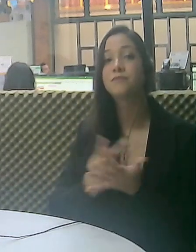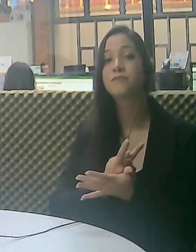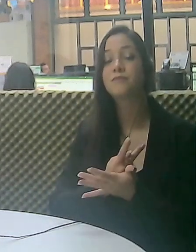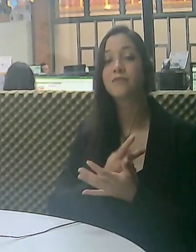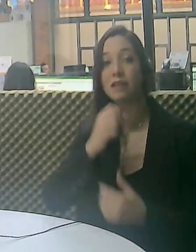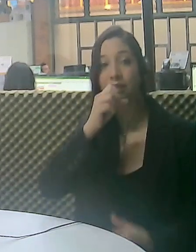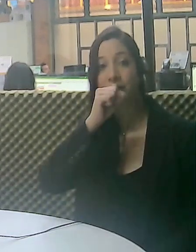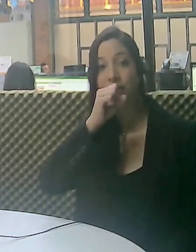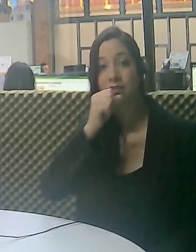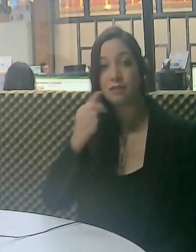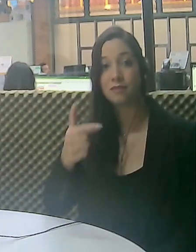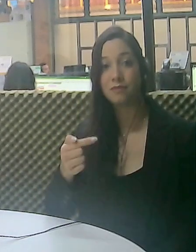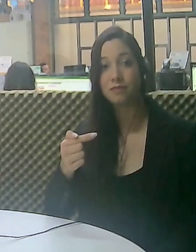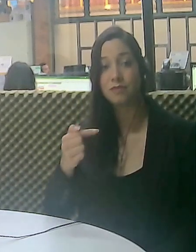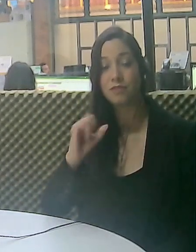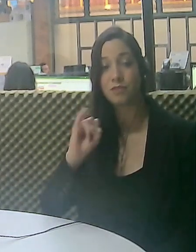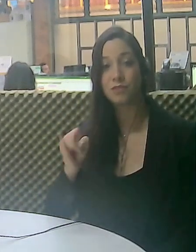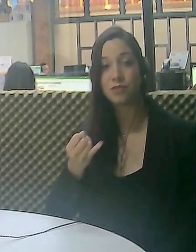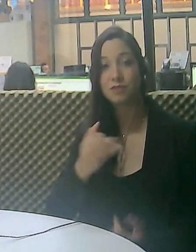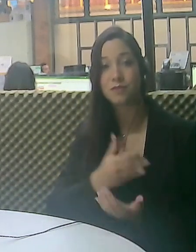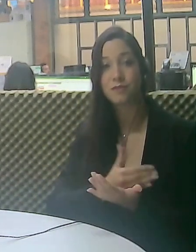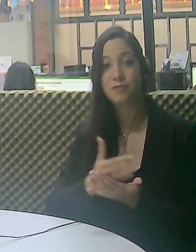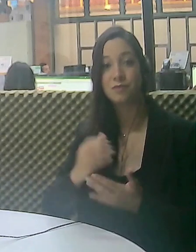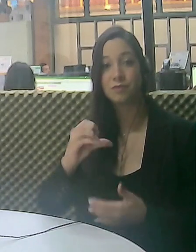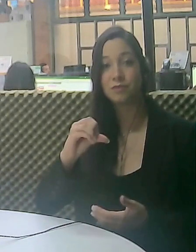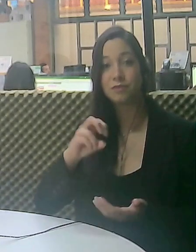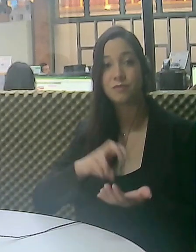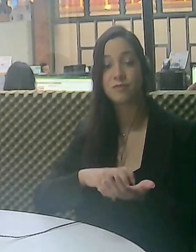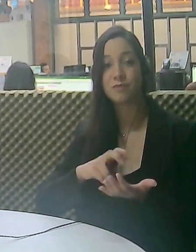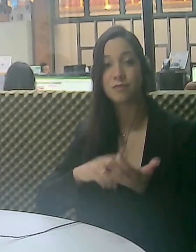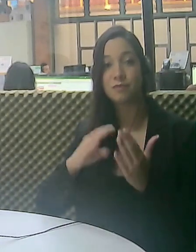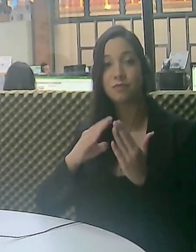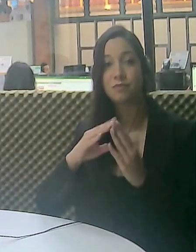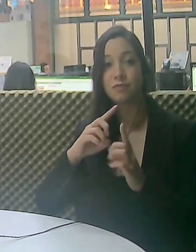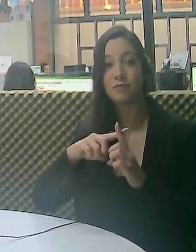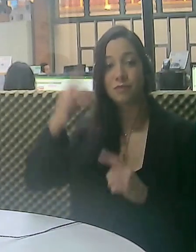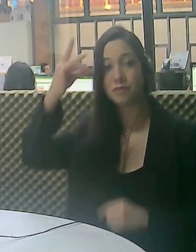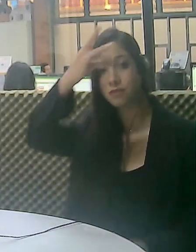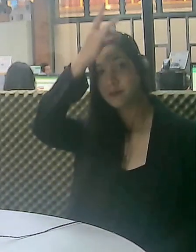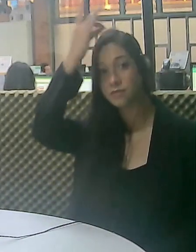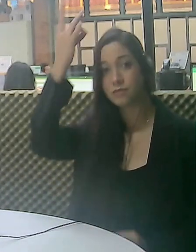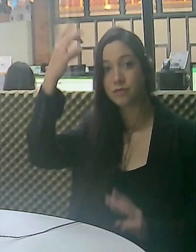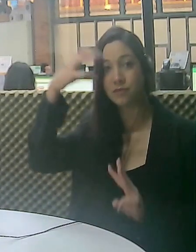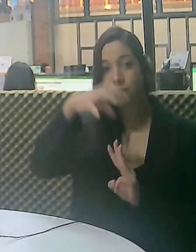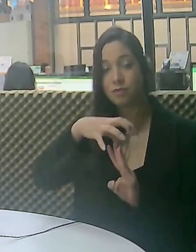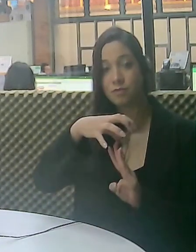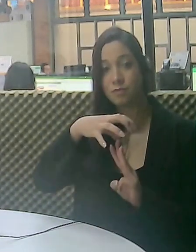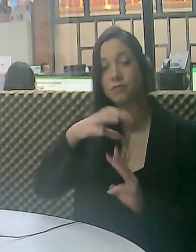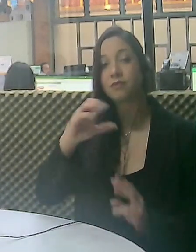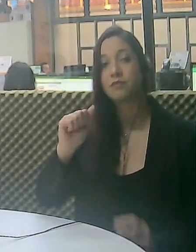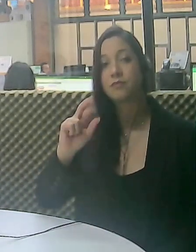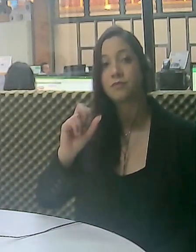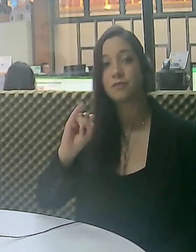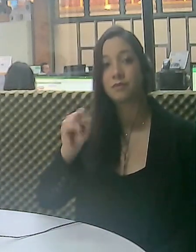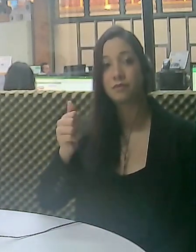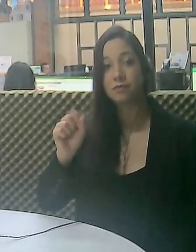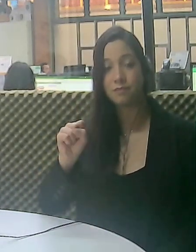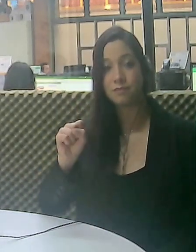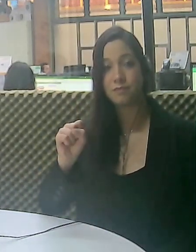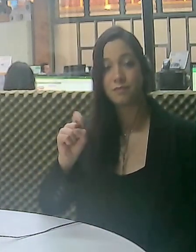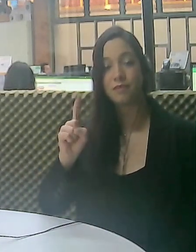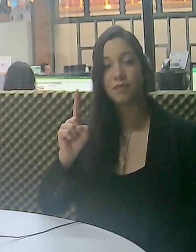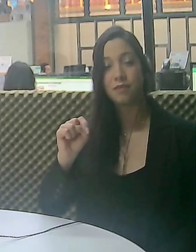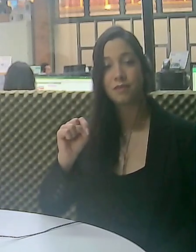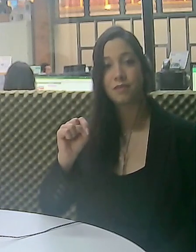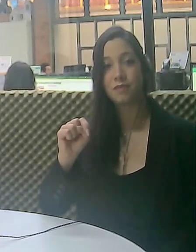dia 7 de janeiro, a partir das 9 da manhã, na Capela de Santos Reis, localizada no bairro Carajás. Também conhecido